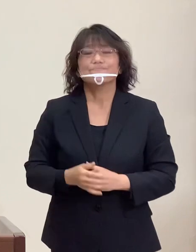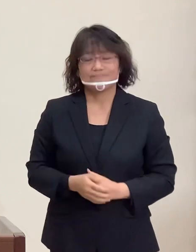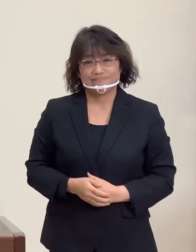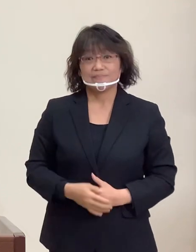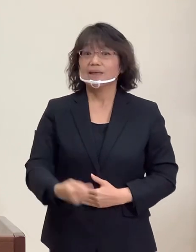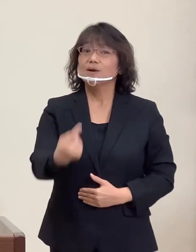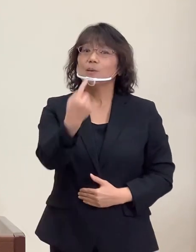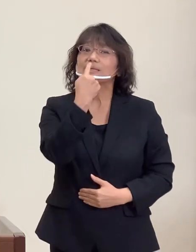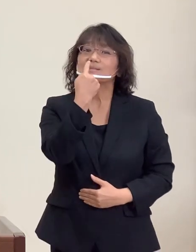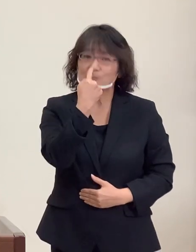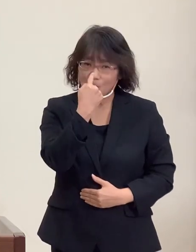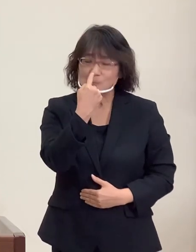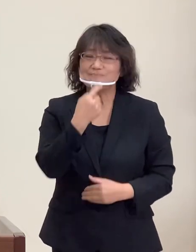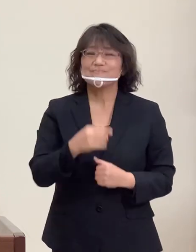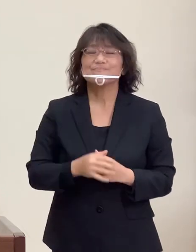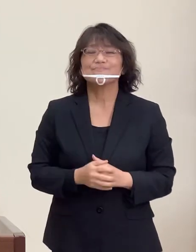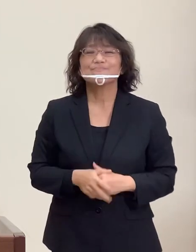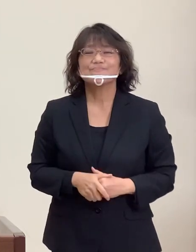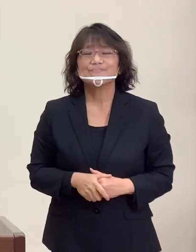ね